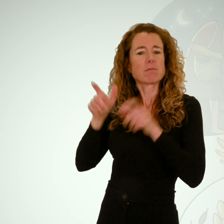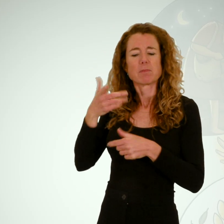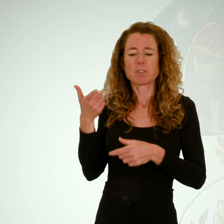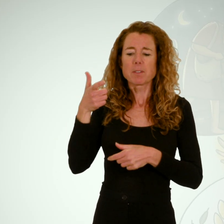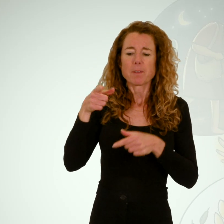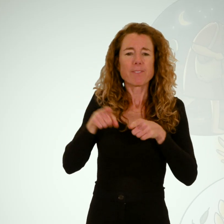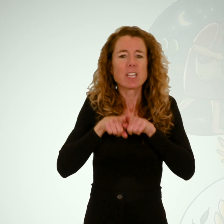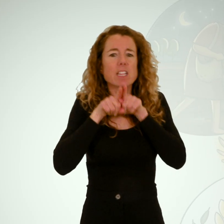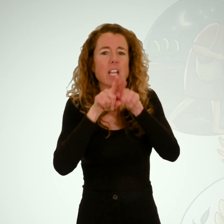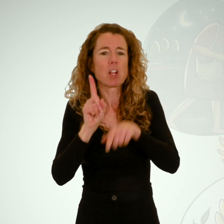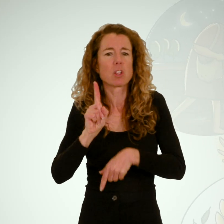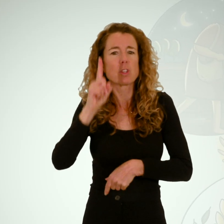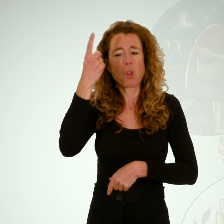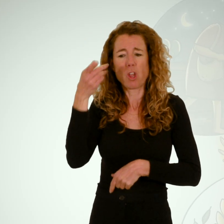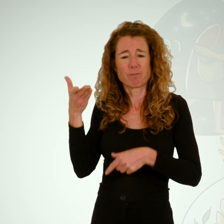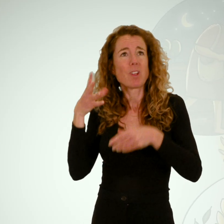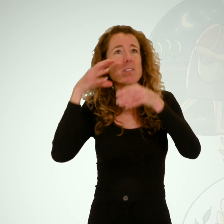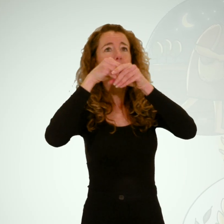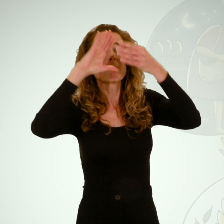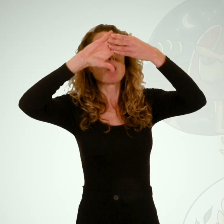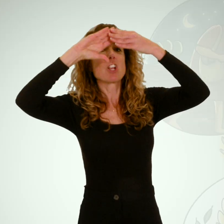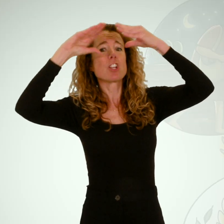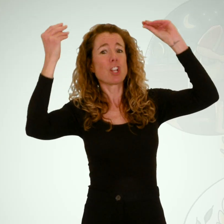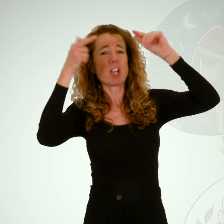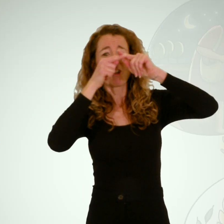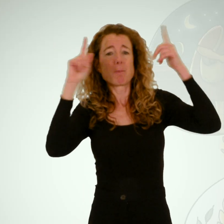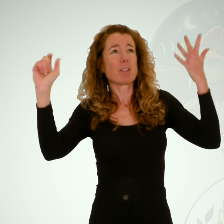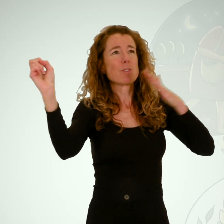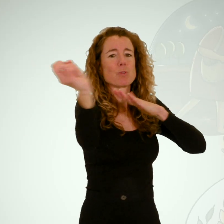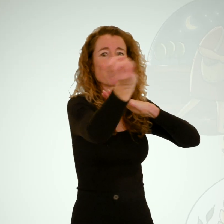à Dieu brilleront comme le soleil dans le royaume de leur